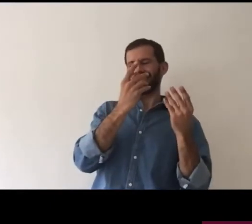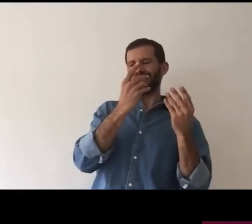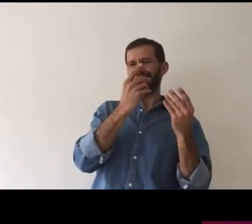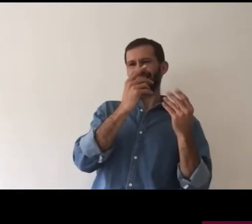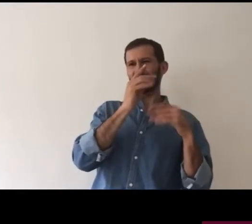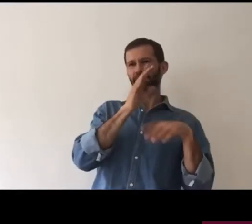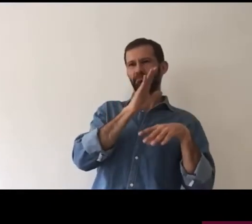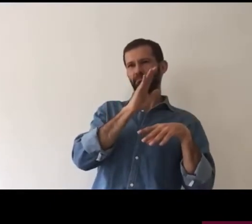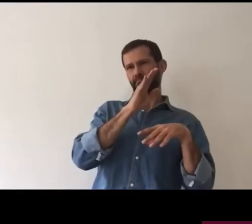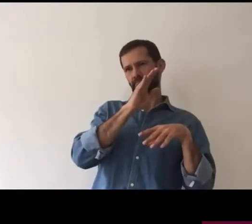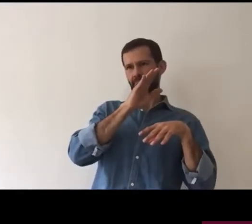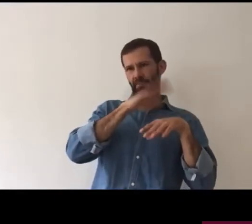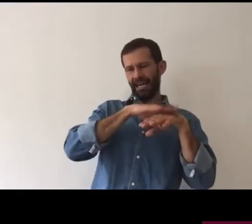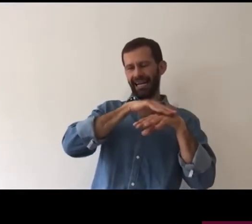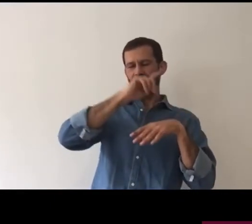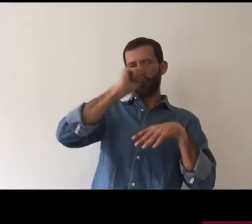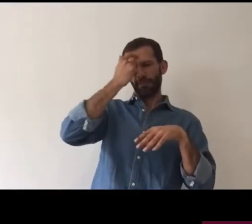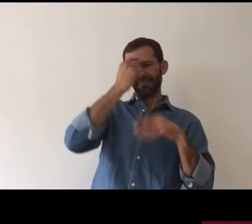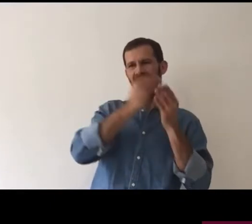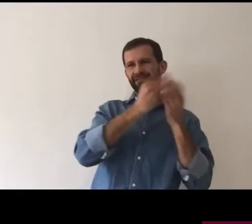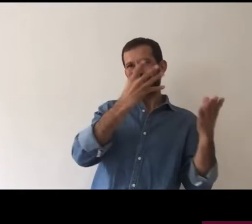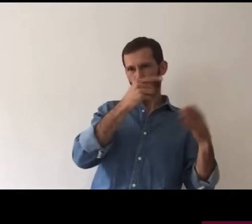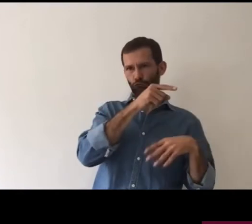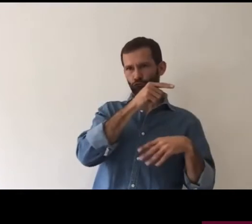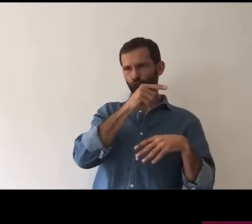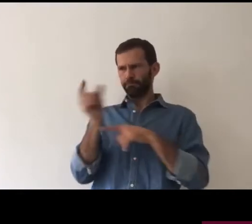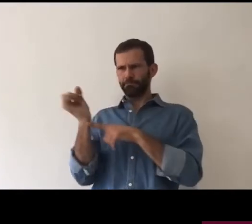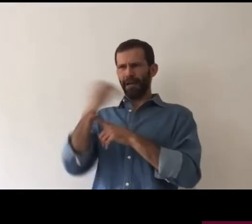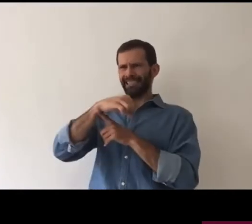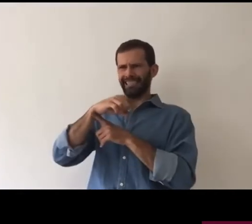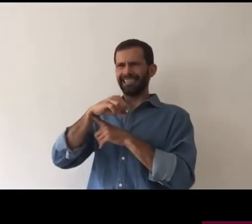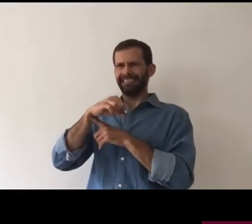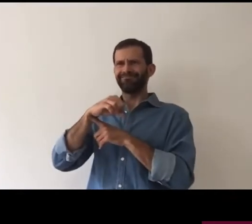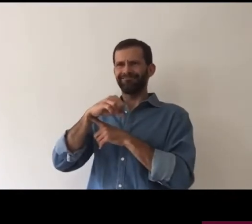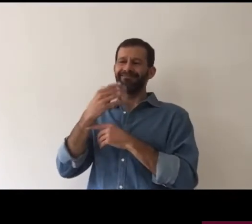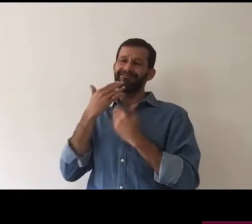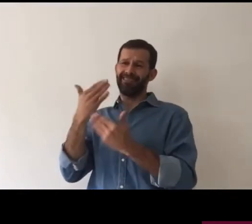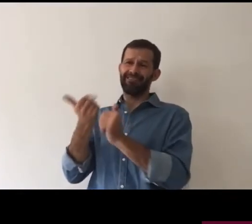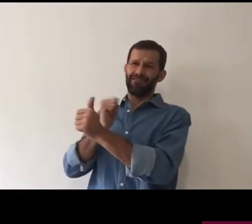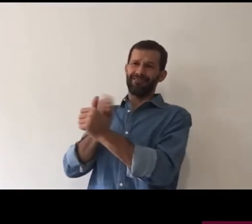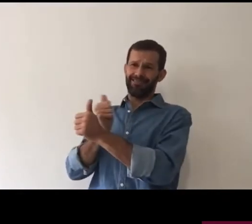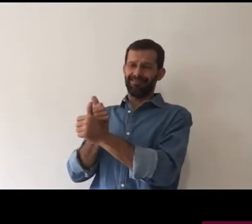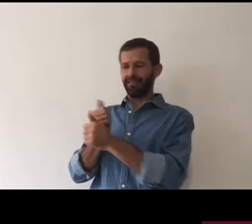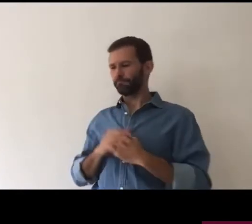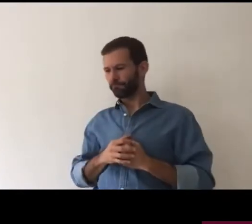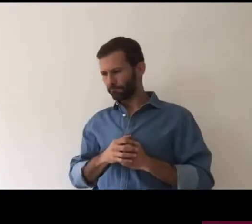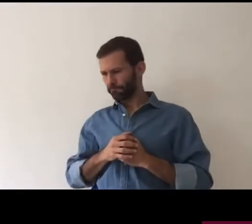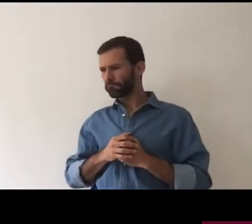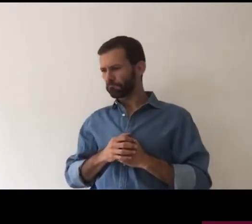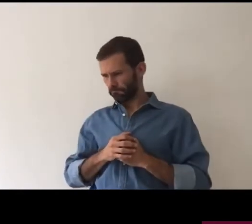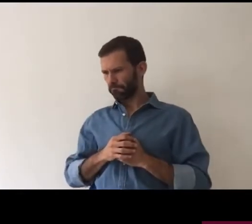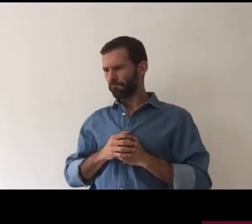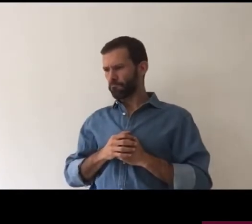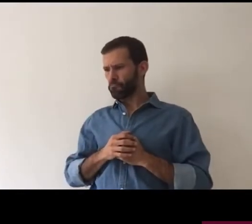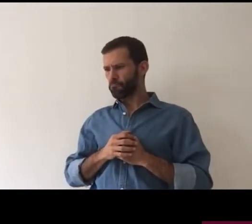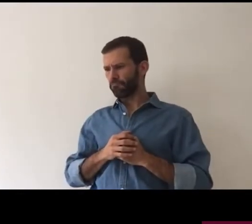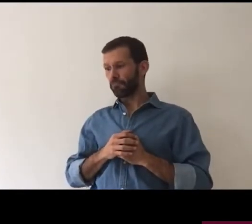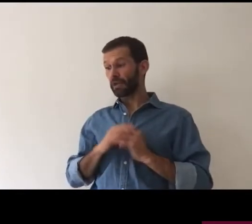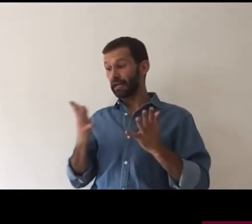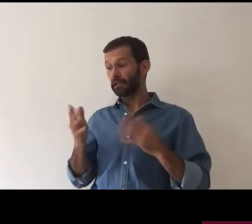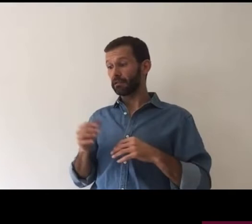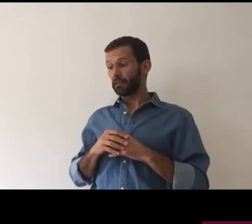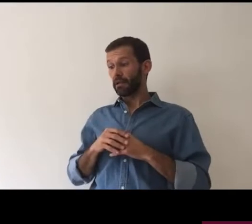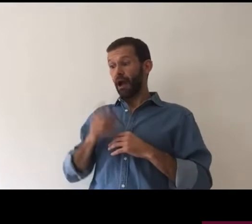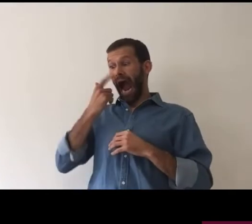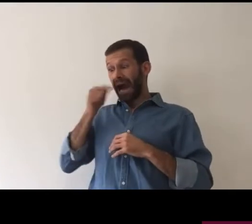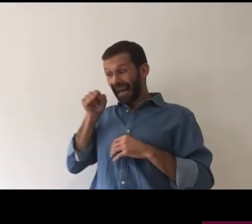mayor que cuando analizamos los conceptos abstractos, gracias de nuevo a la